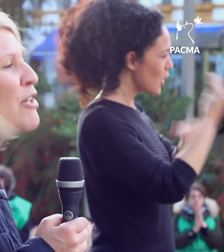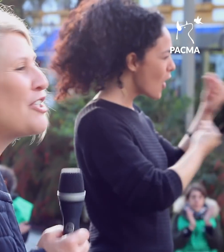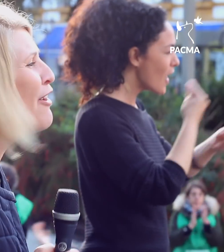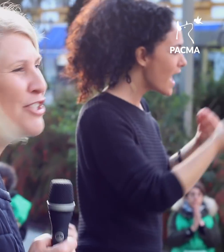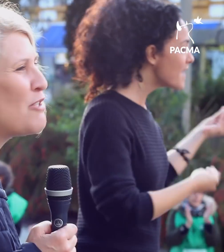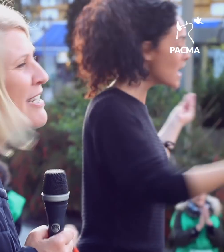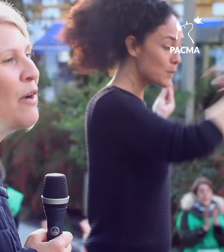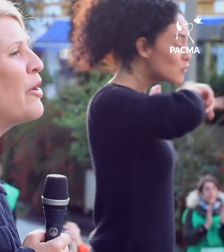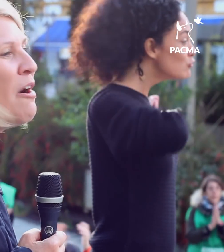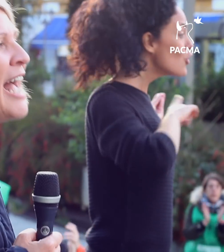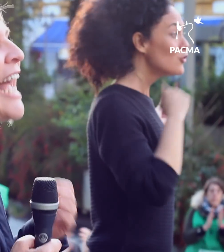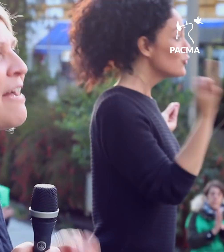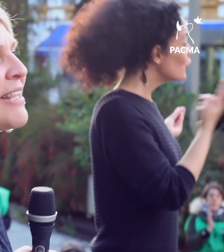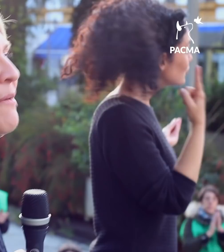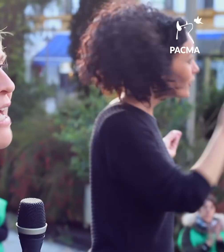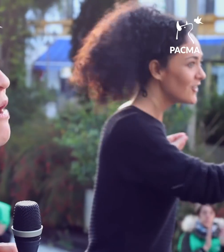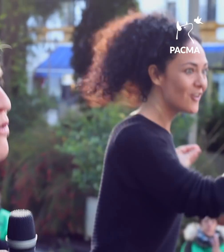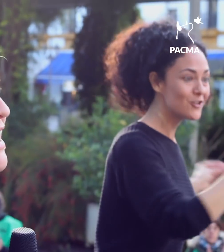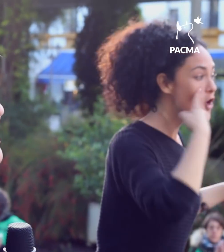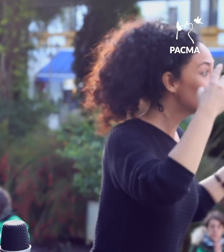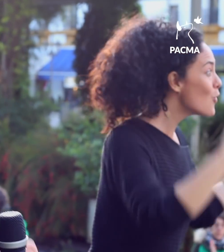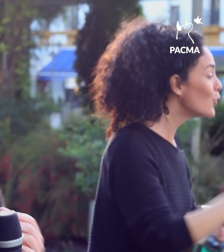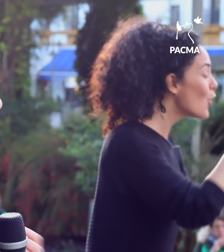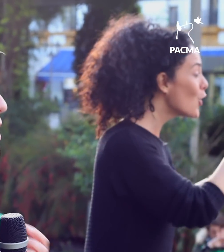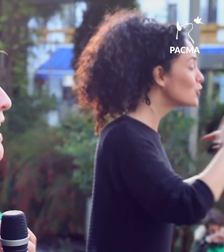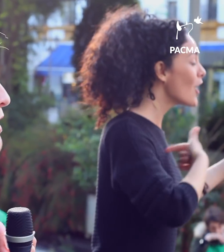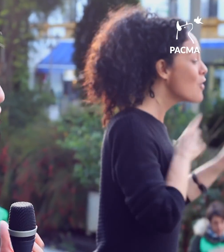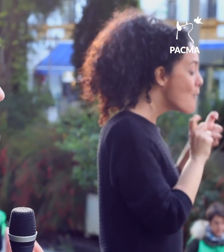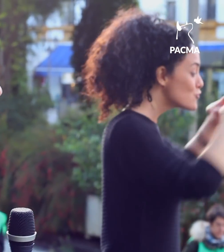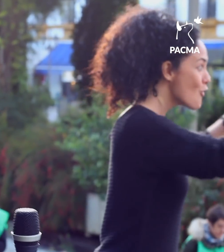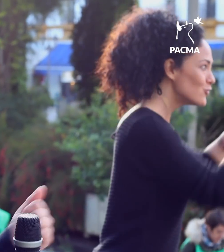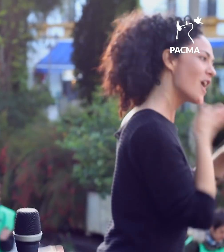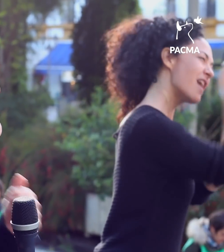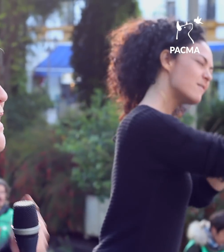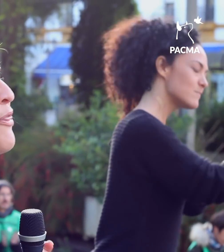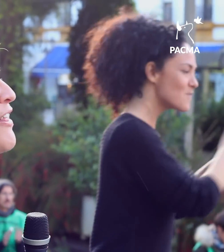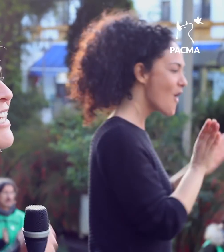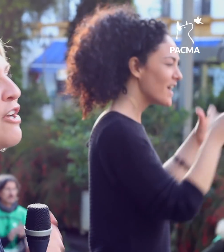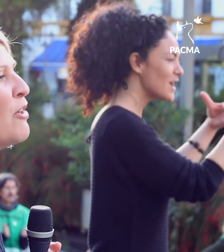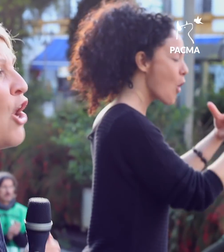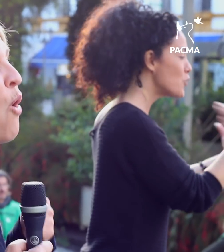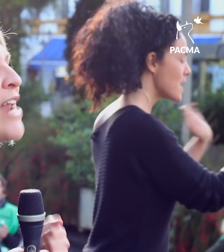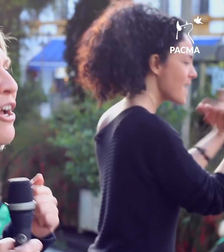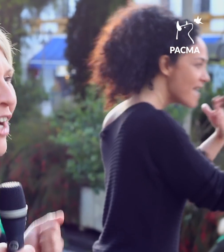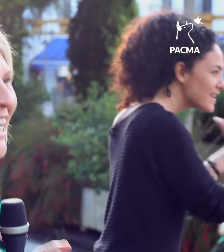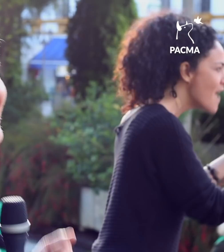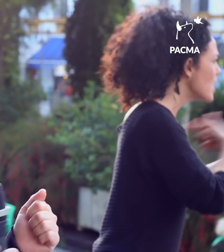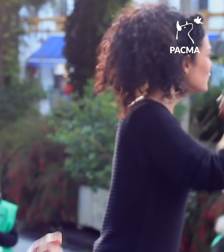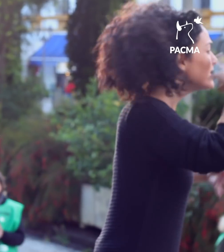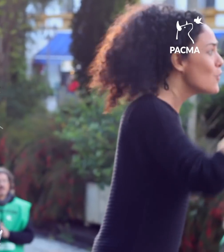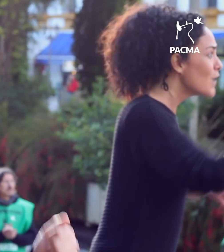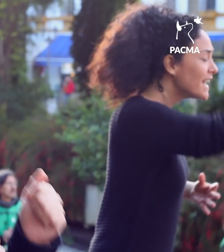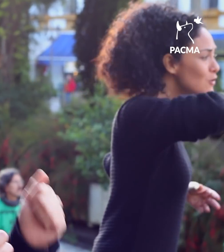No estamos con nosotros más seguros. Cada vez que viajo a Bruselas a reunirme con ellos, tengo la esperanza de que somos una